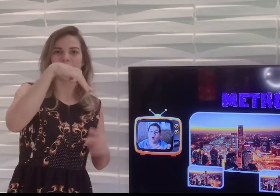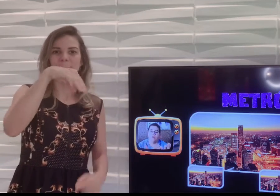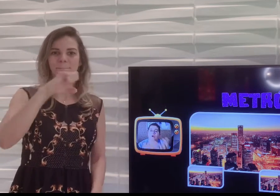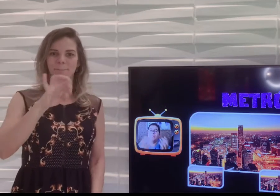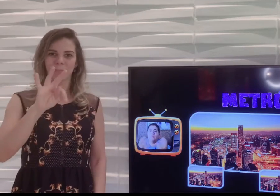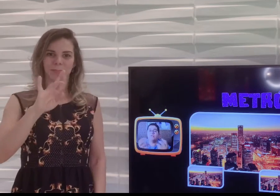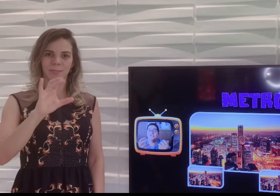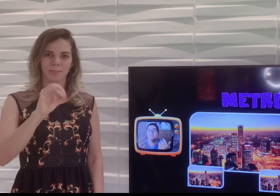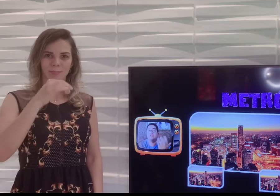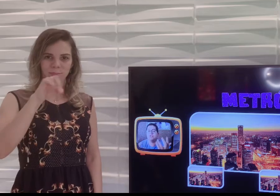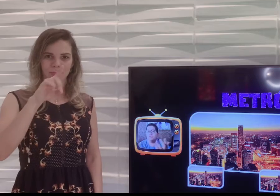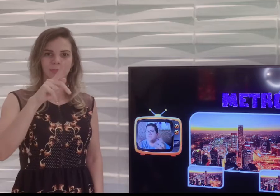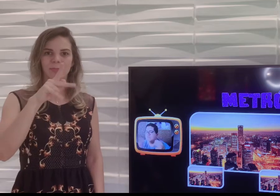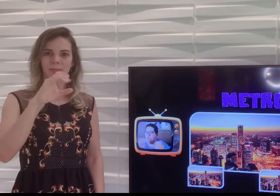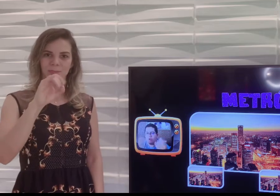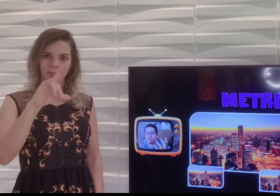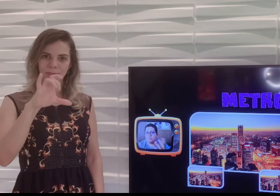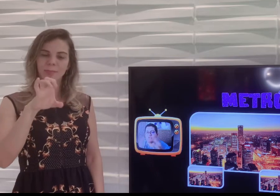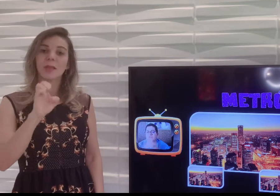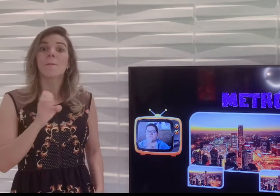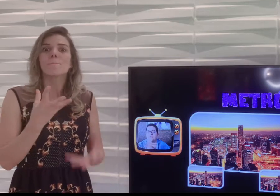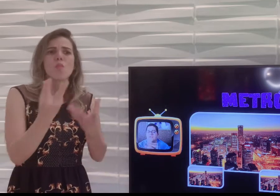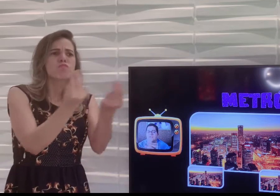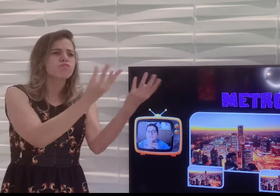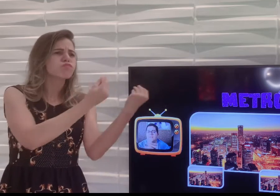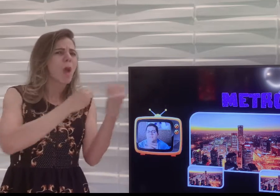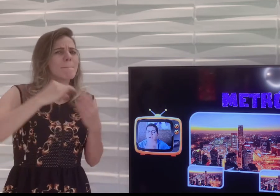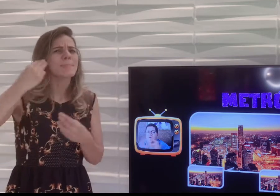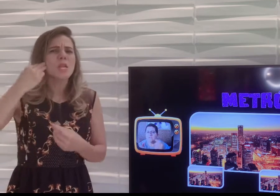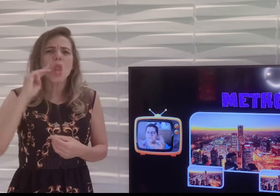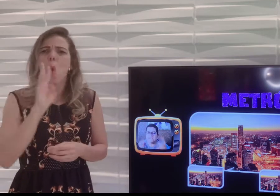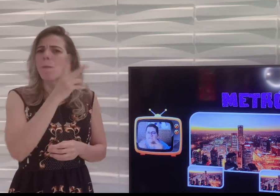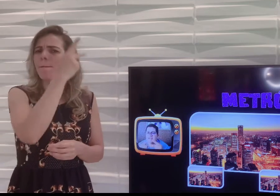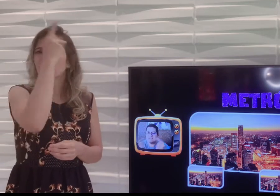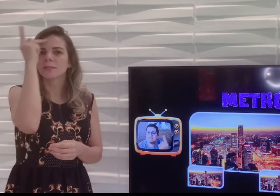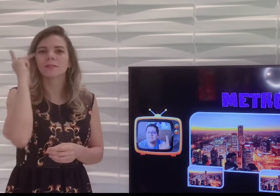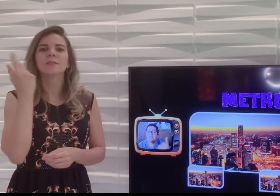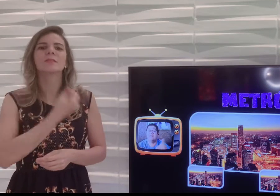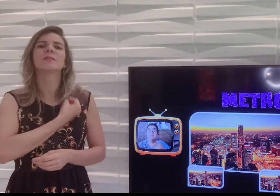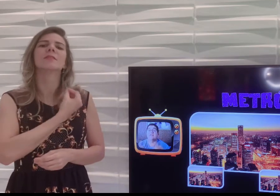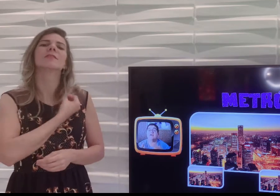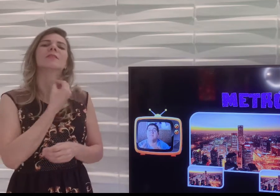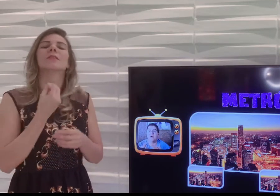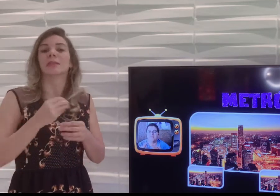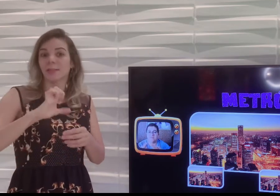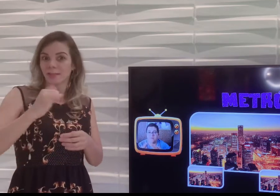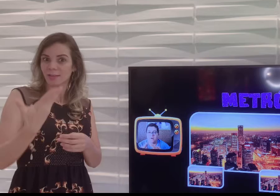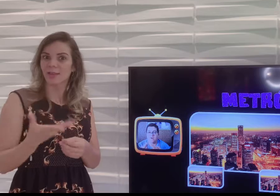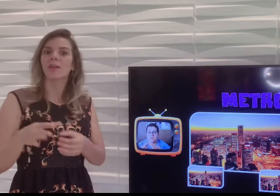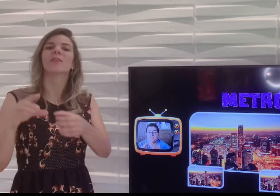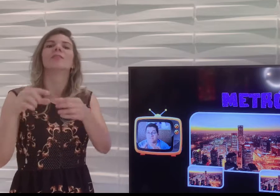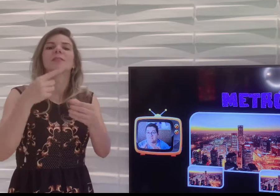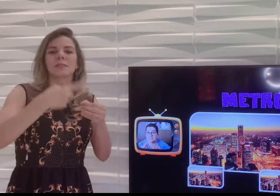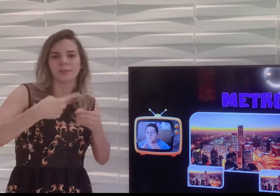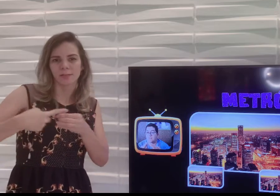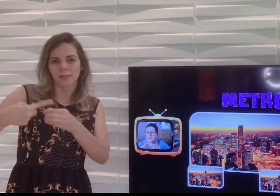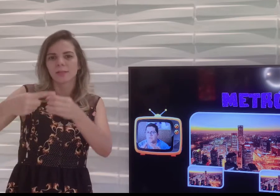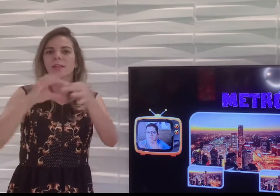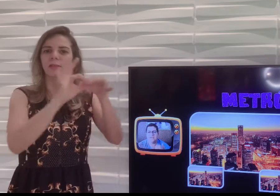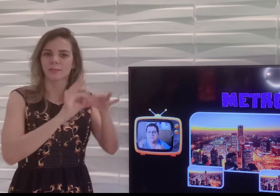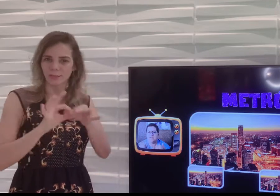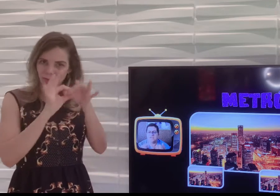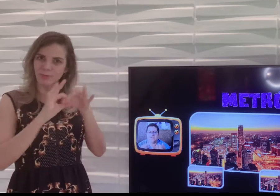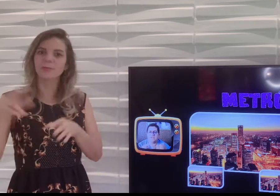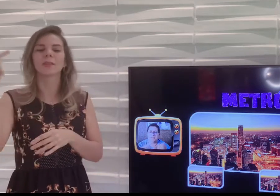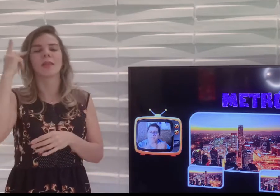no qual muitas pessoas, milhões de pessoas vivem ali. Quais são essas cidades que se interligam a São Paulo, a cidade de São